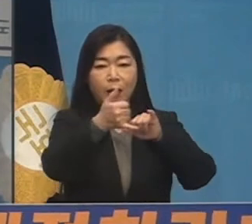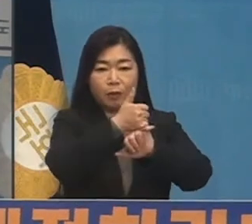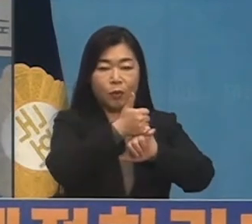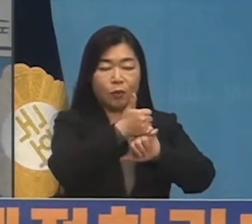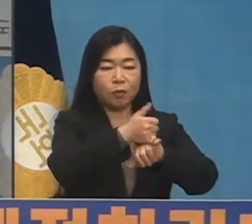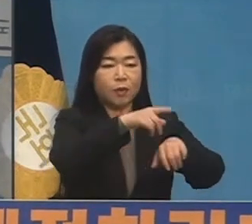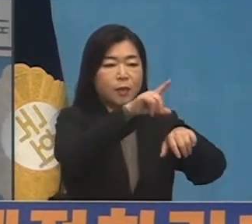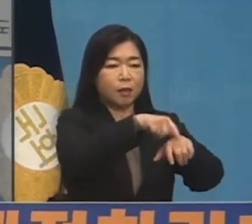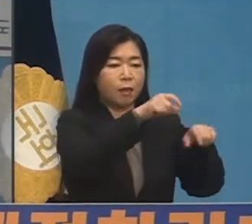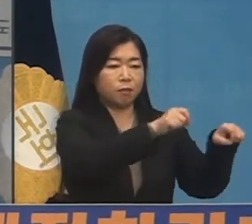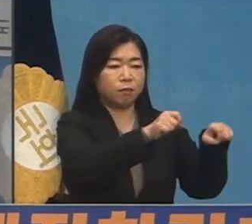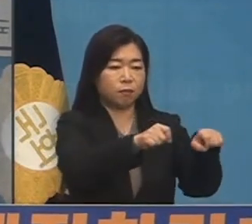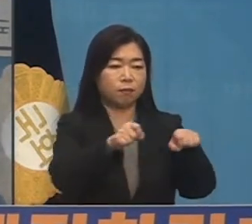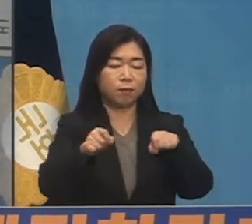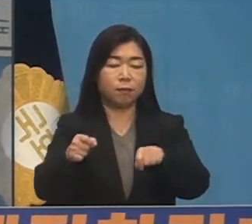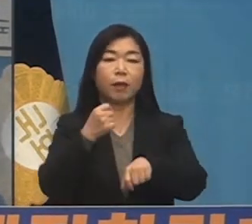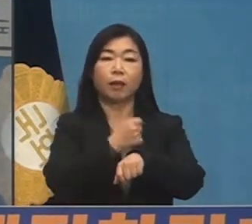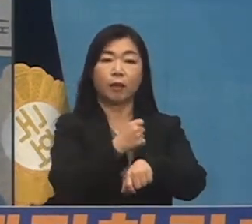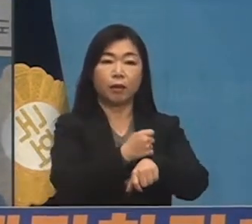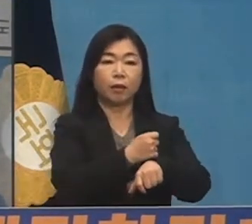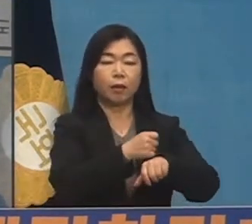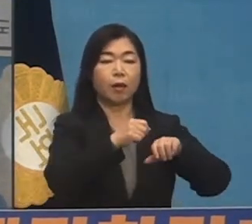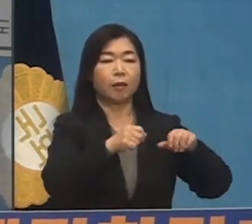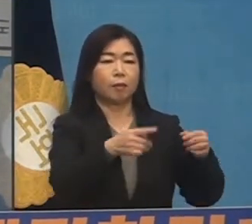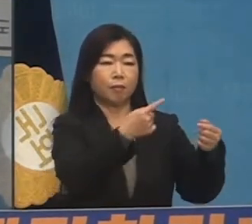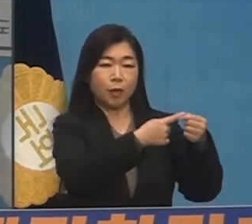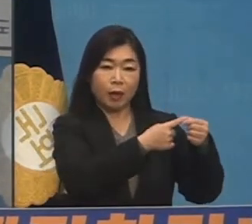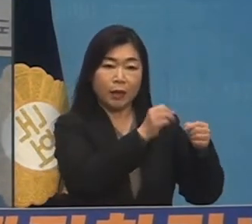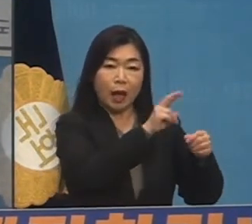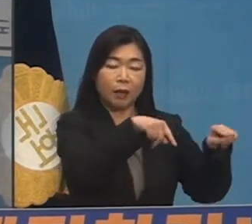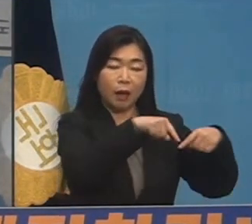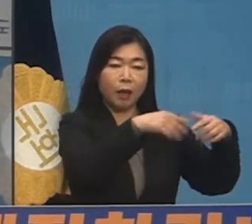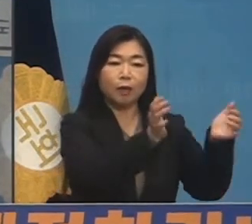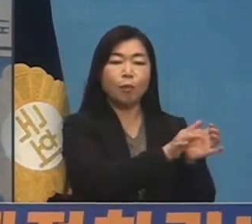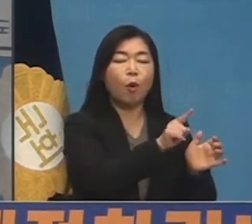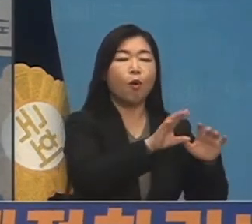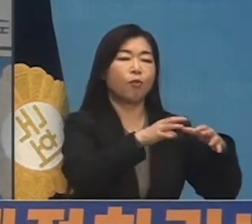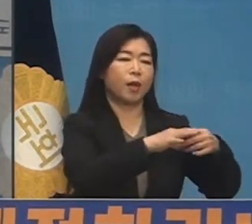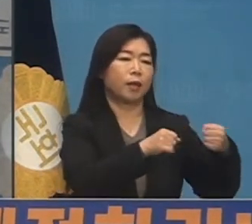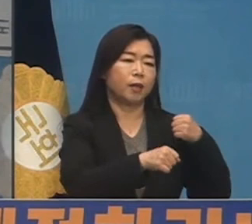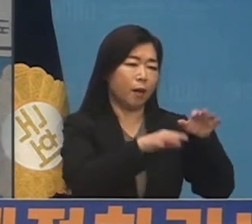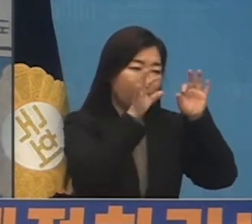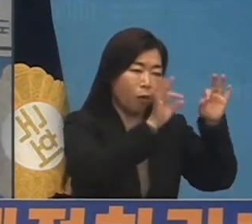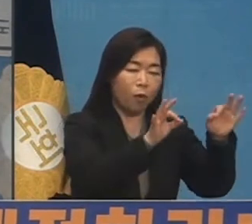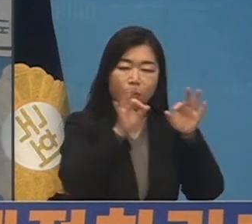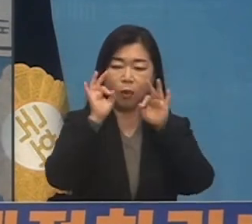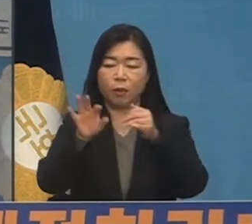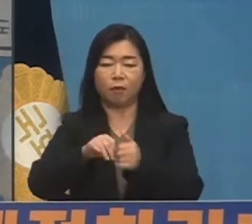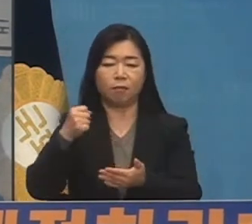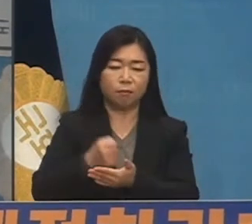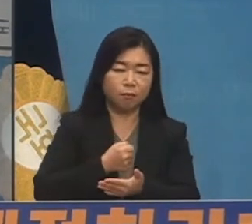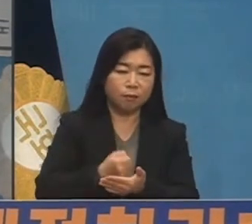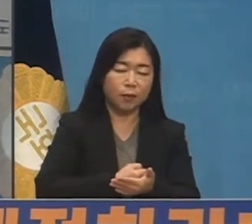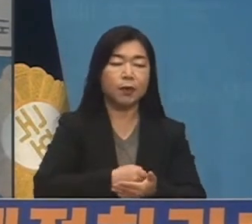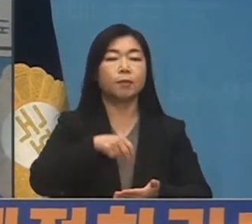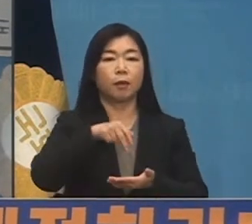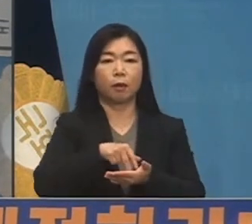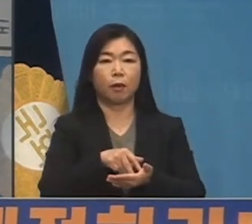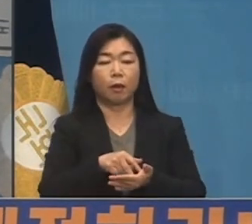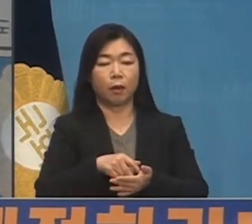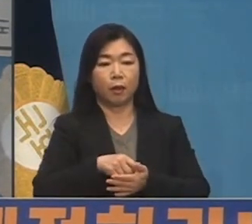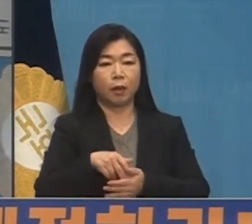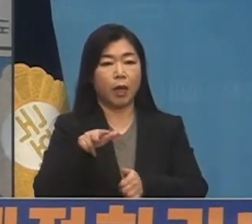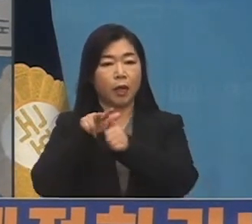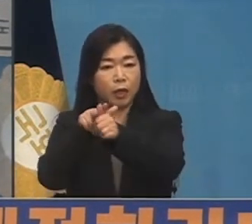약속을 시간 끌기로 일관하여 이행하지 않는 제1야당 국민의힘을 보며 동탄하지 않을 수 없다.